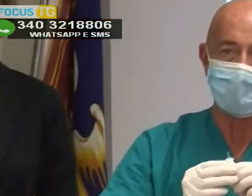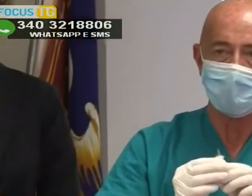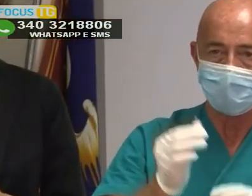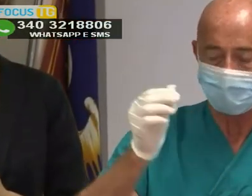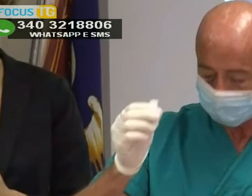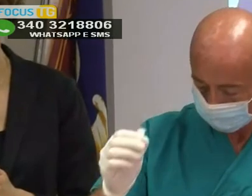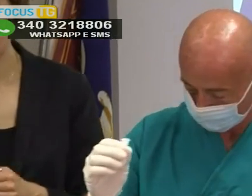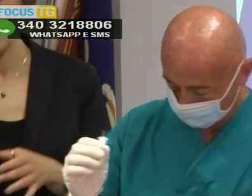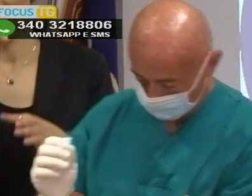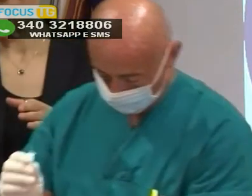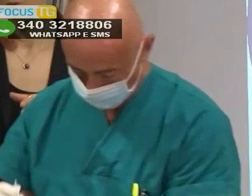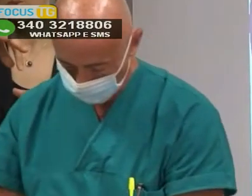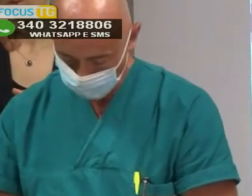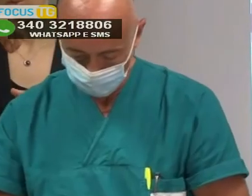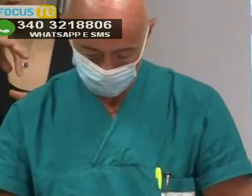dispensatore di gocce,